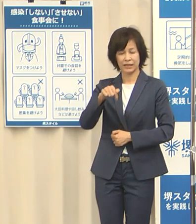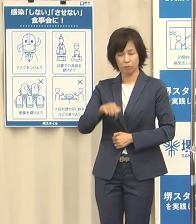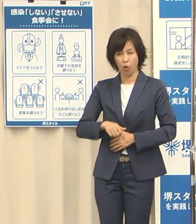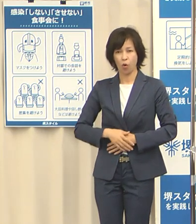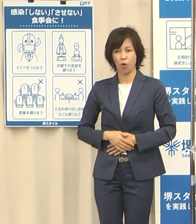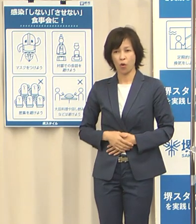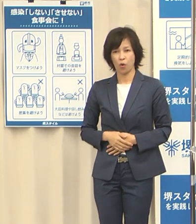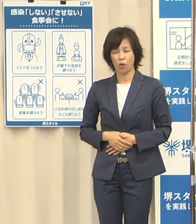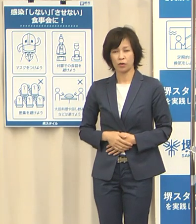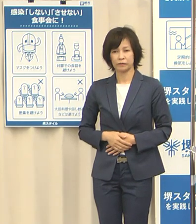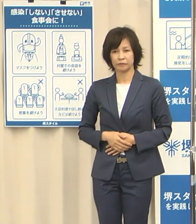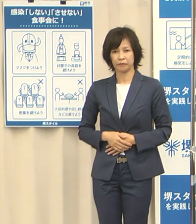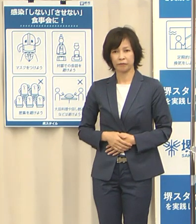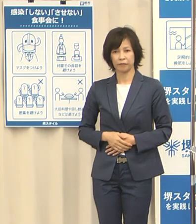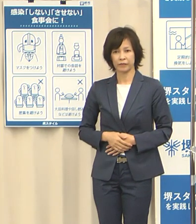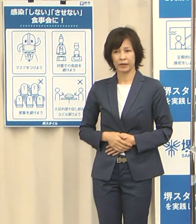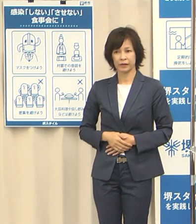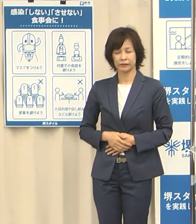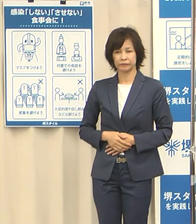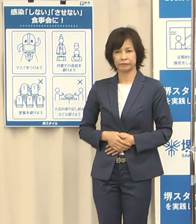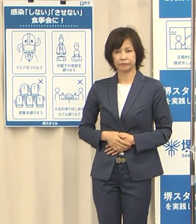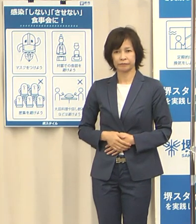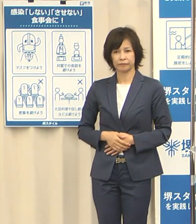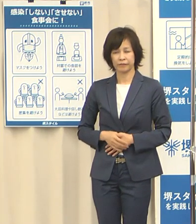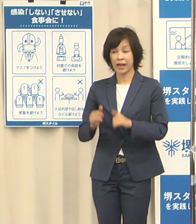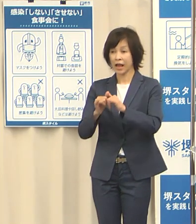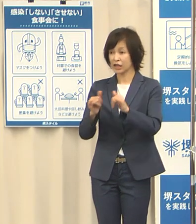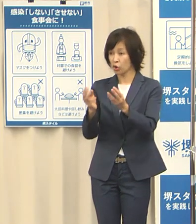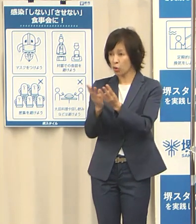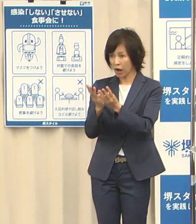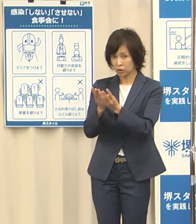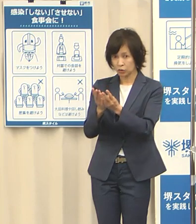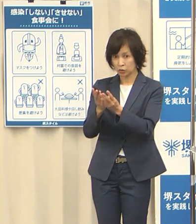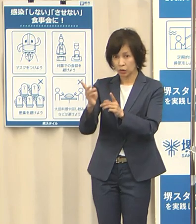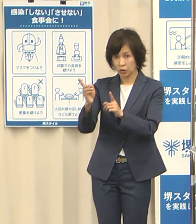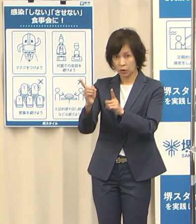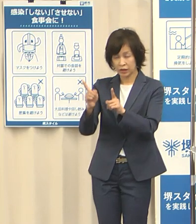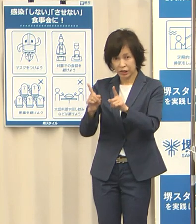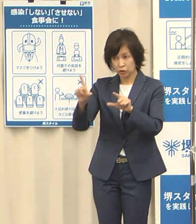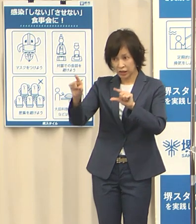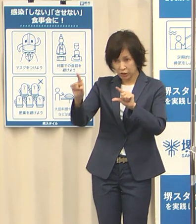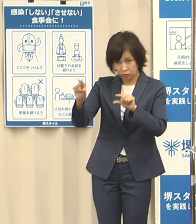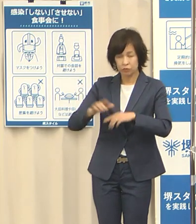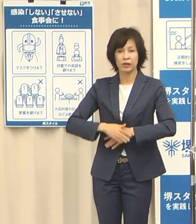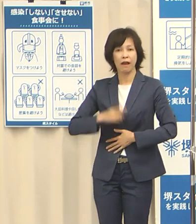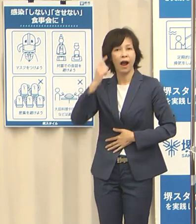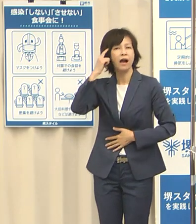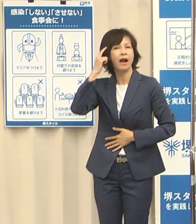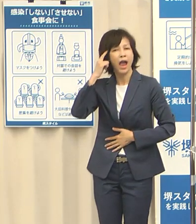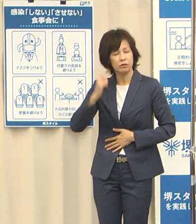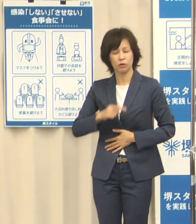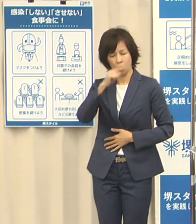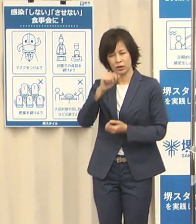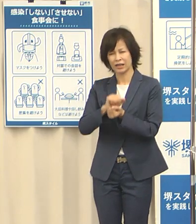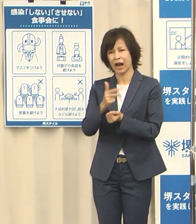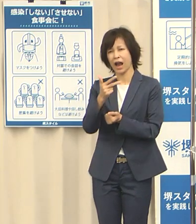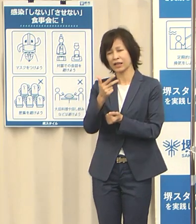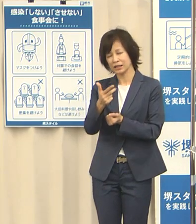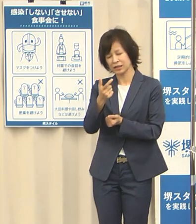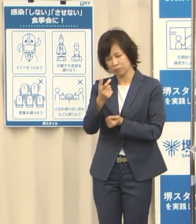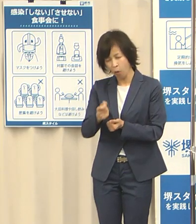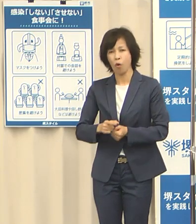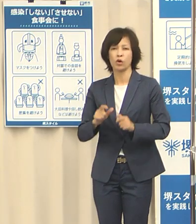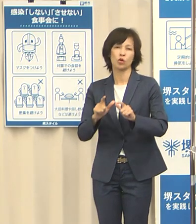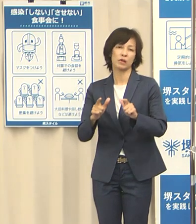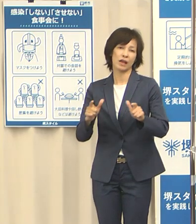阪人口比率でいうと同じように今堺市でも伸びていっているという状況ですので